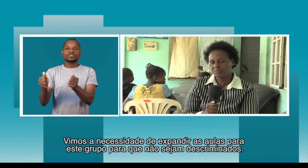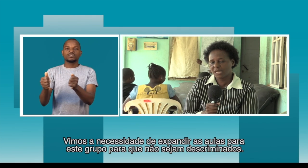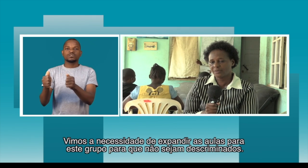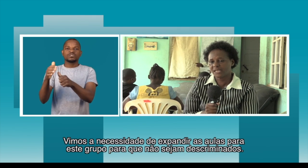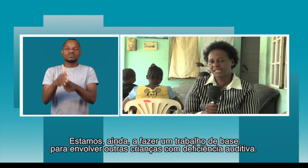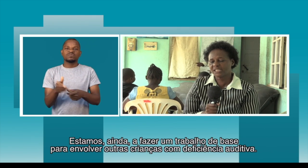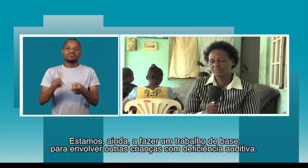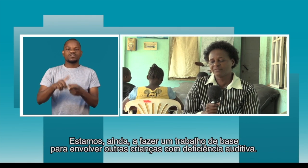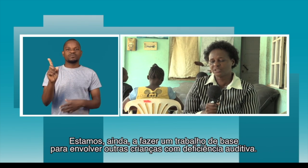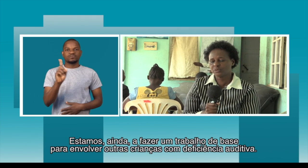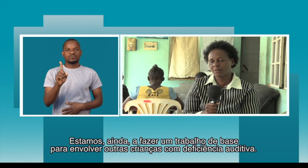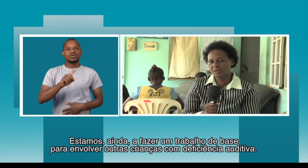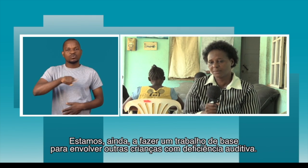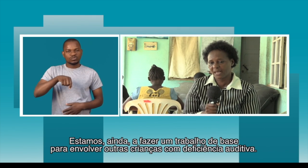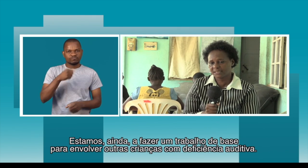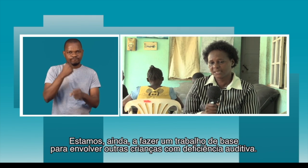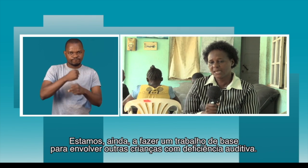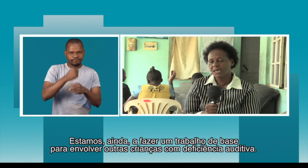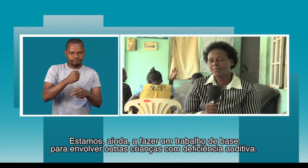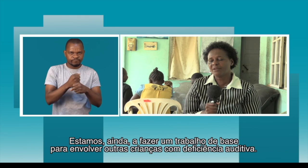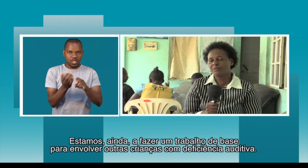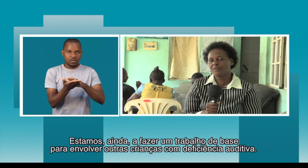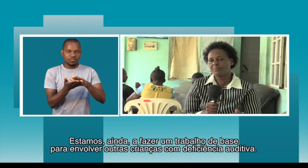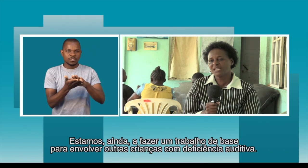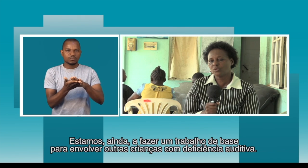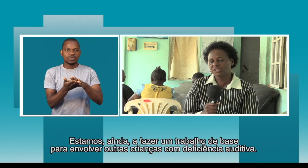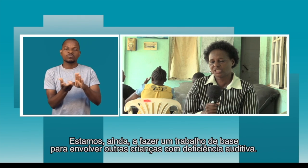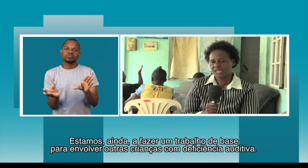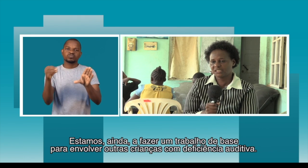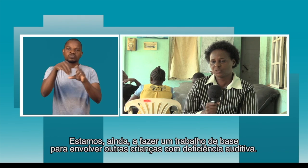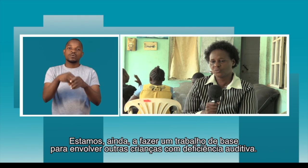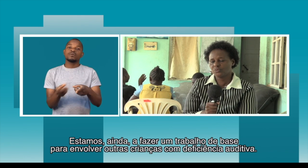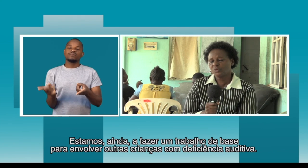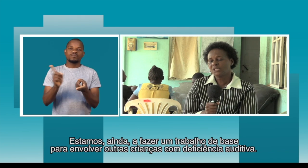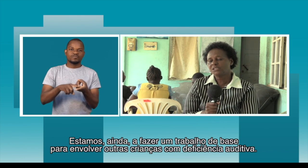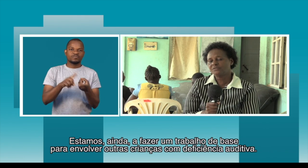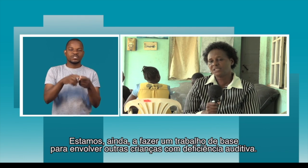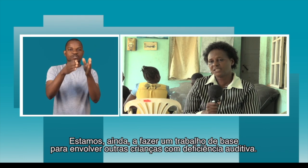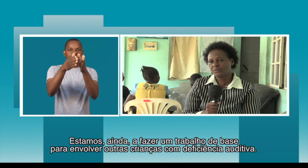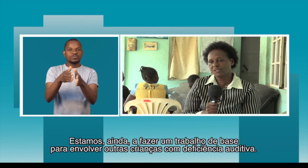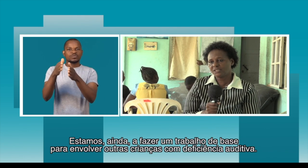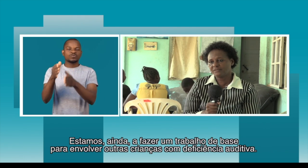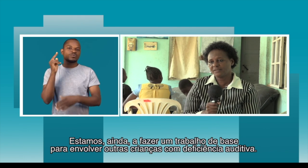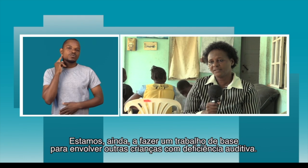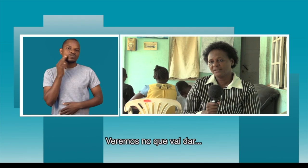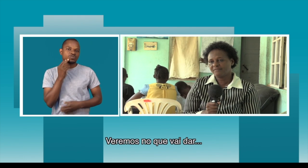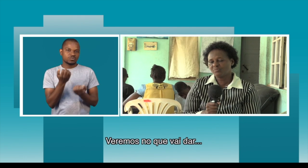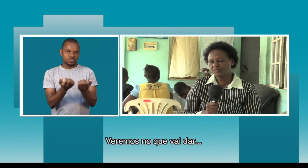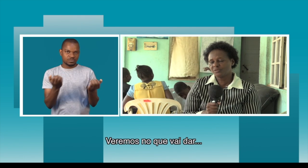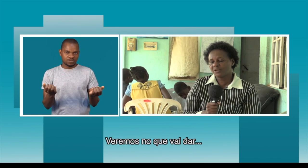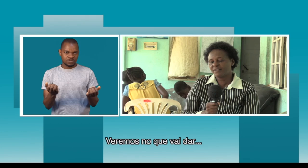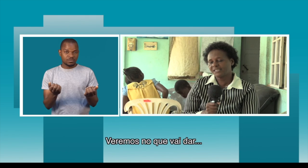discriminados. Assim ainda estamos a fazer um trabalho de base para envolver mais outras crianças com deficiência auditiva.